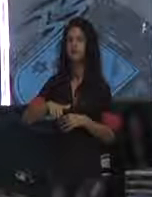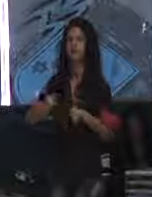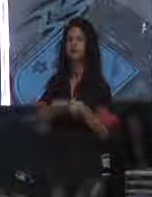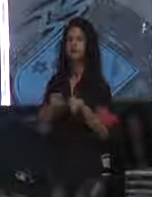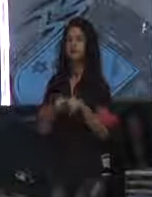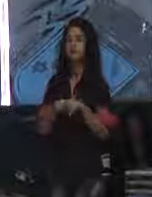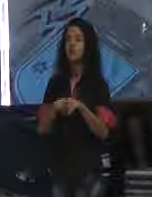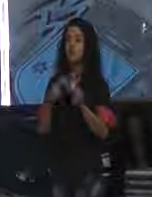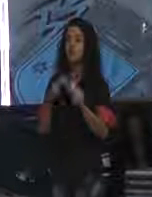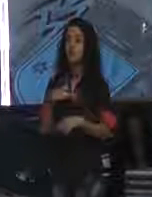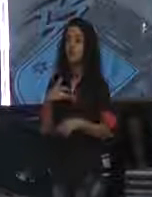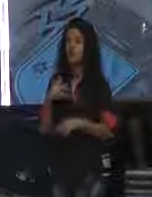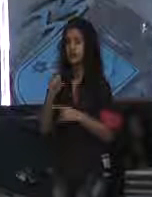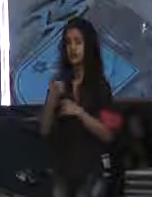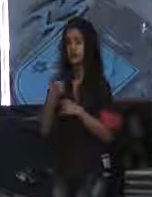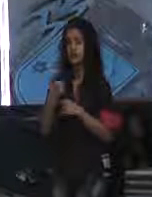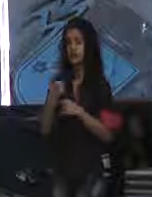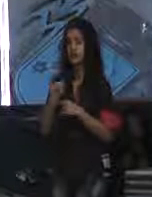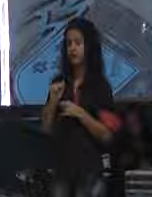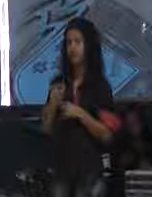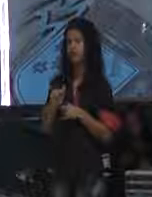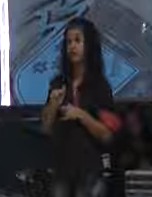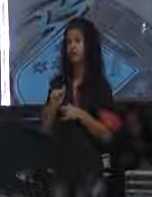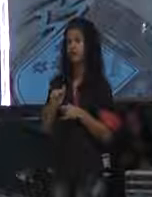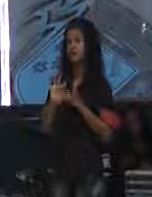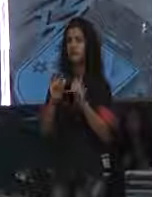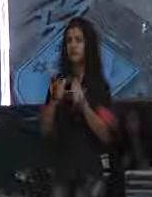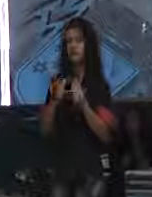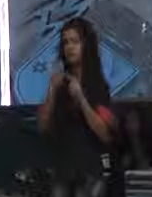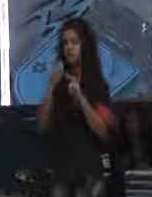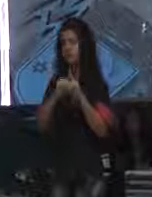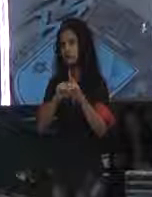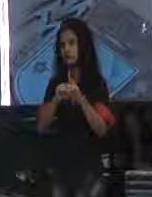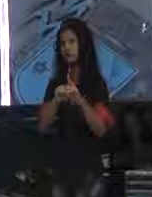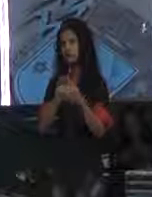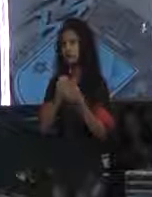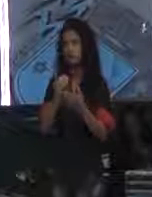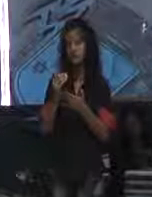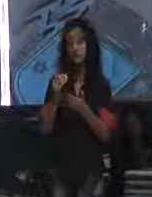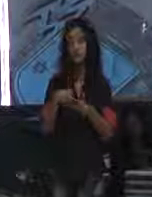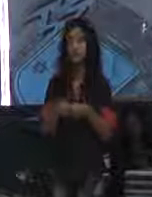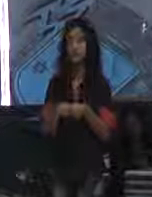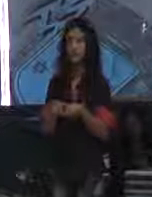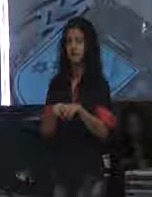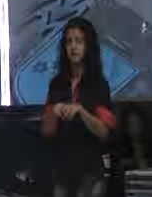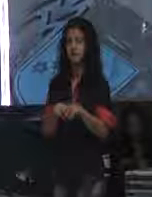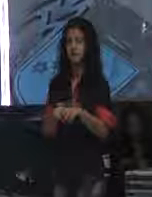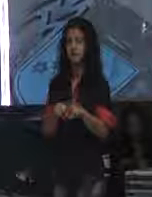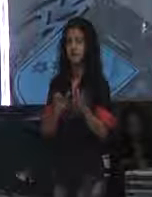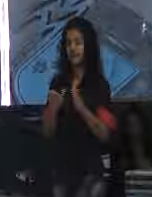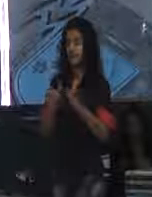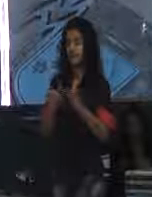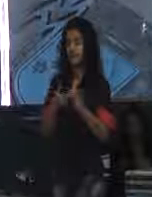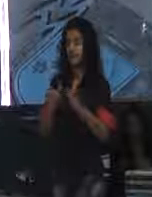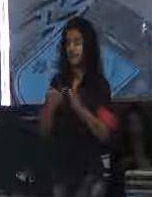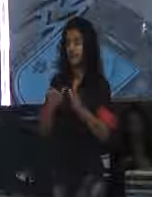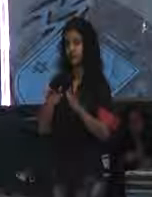do mês. Esses dois postos, ele tem contrato vigente e teve um aditivo de